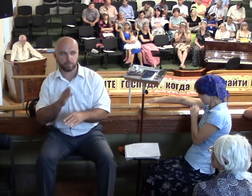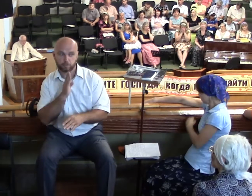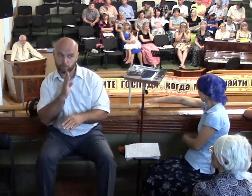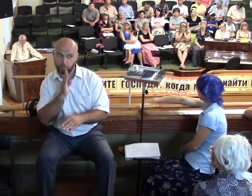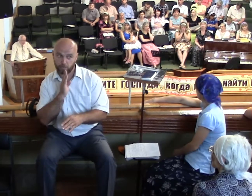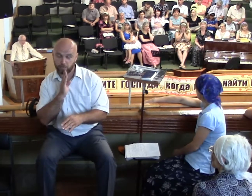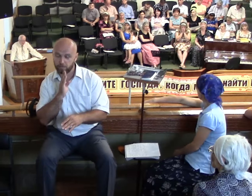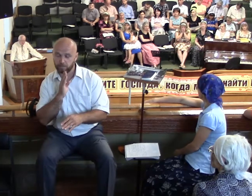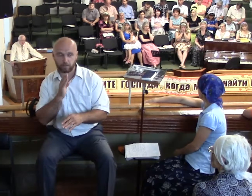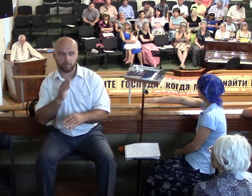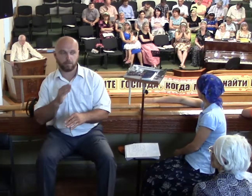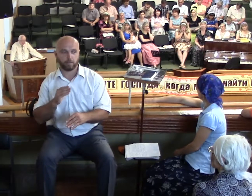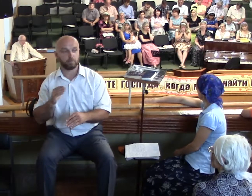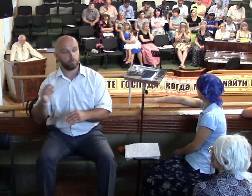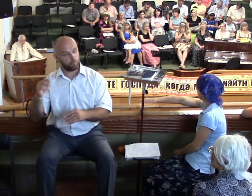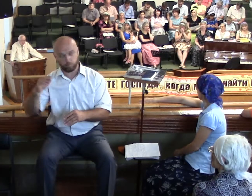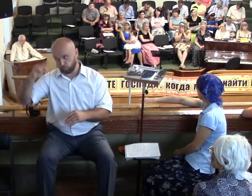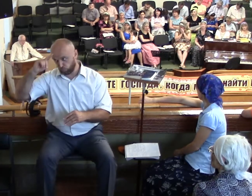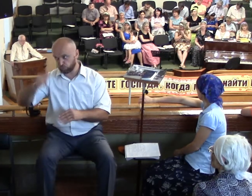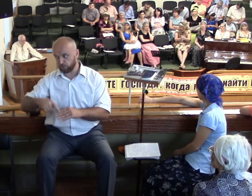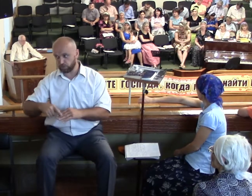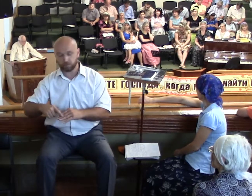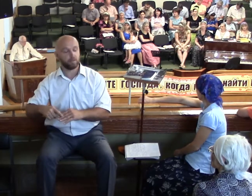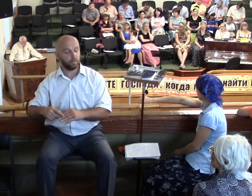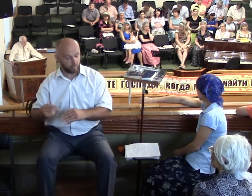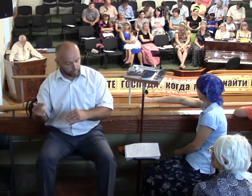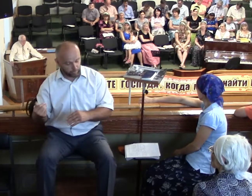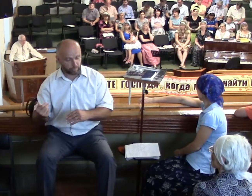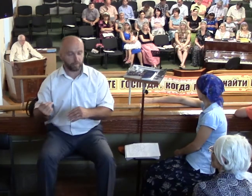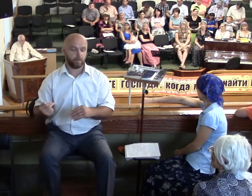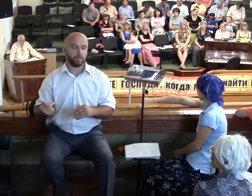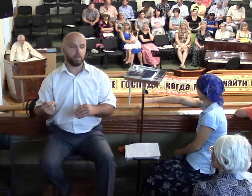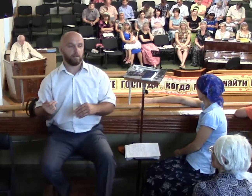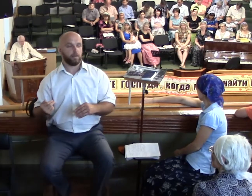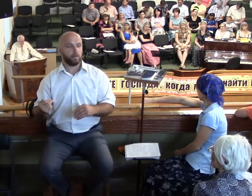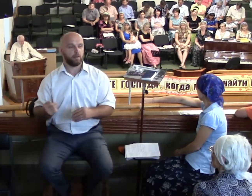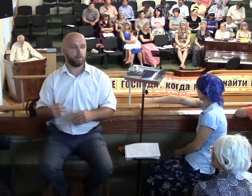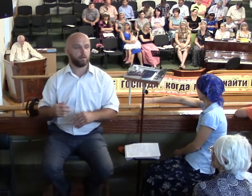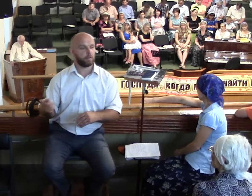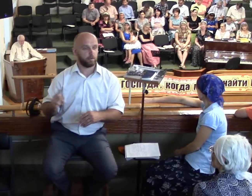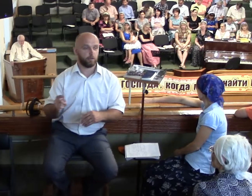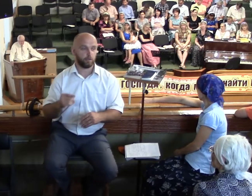проходит мимо нас постоянно, святой. Друзья, постоянство